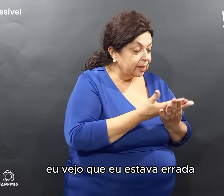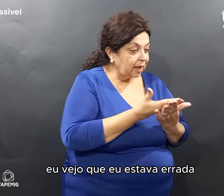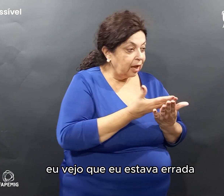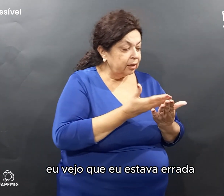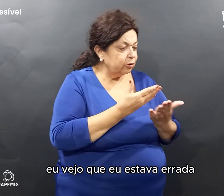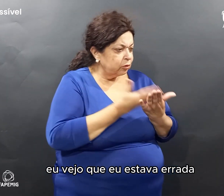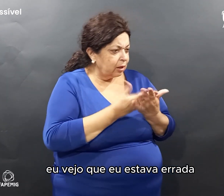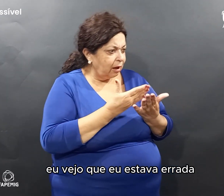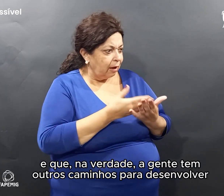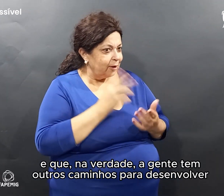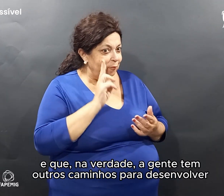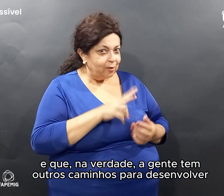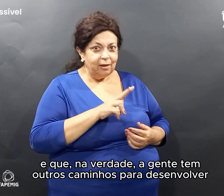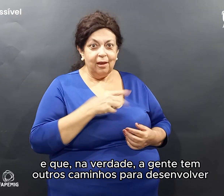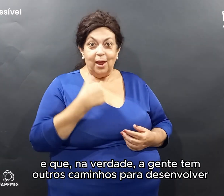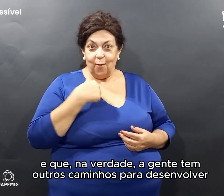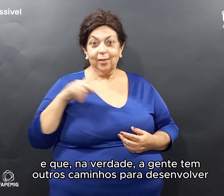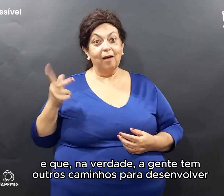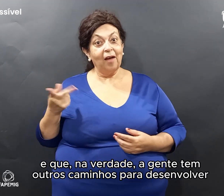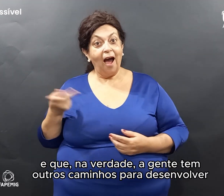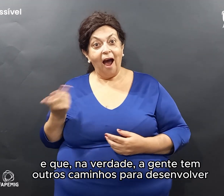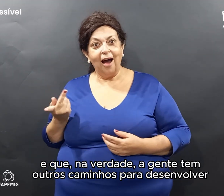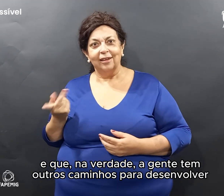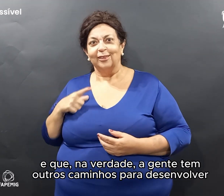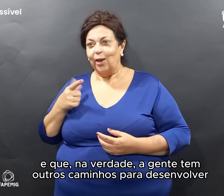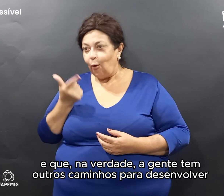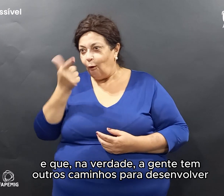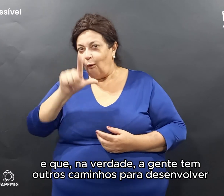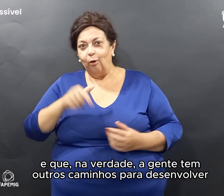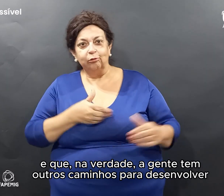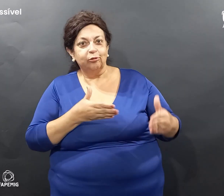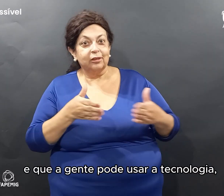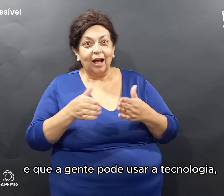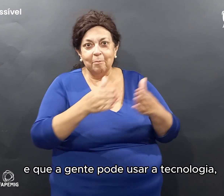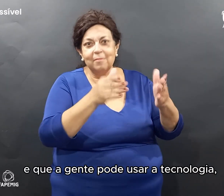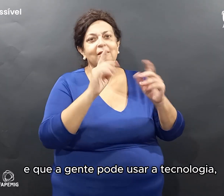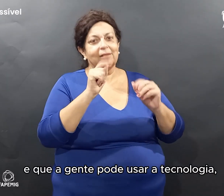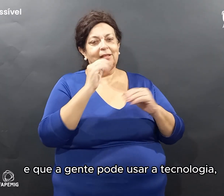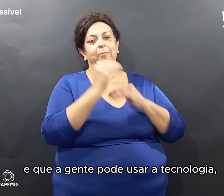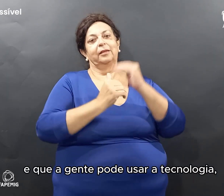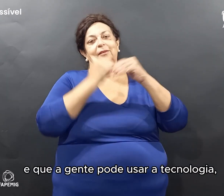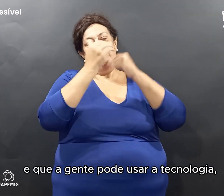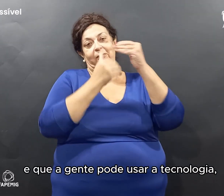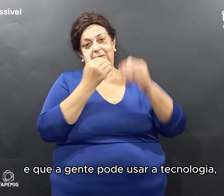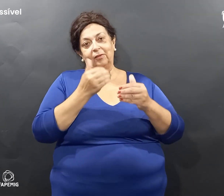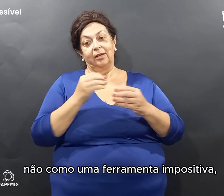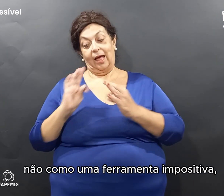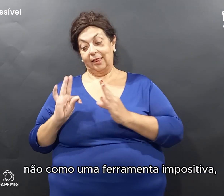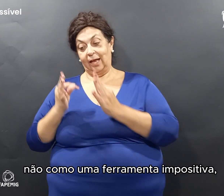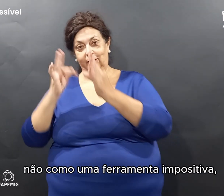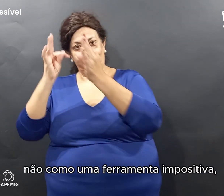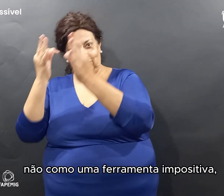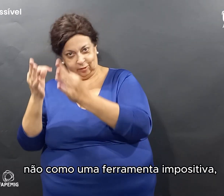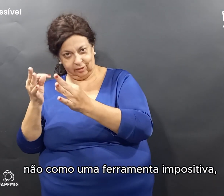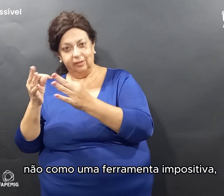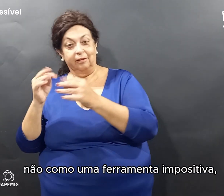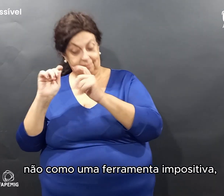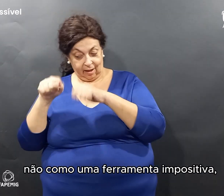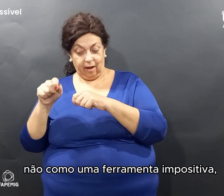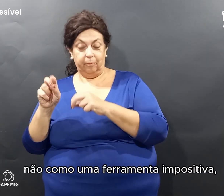eu estava errada. E que, na verdade, a gente tem outros caminhos para desenvolver e que a gente pode usar a tecnologia não como uma ferramenta